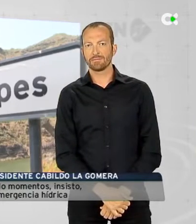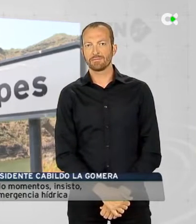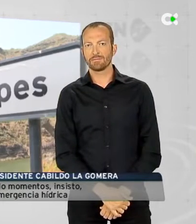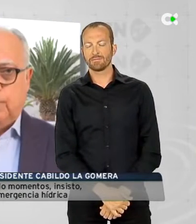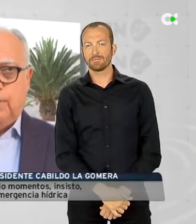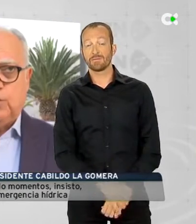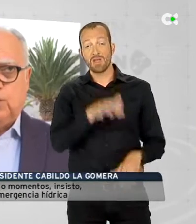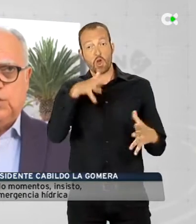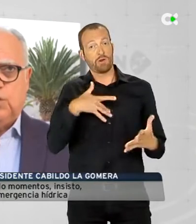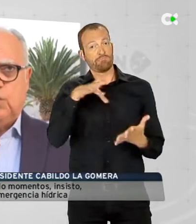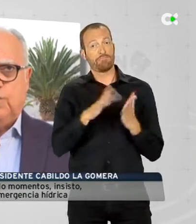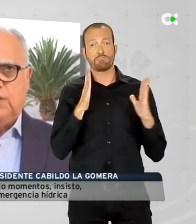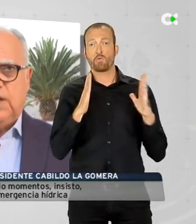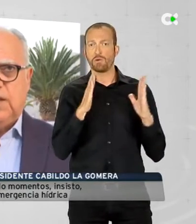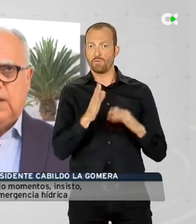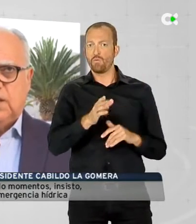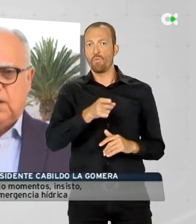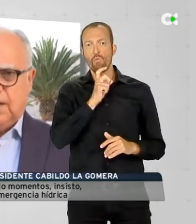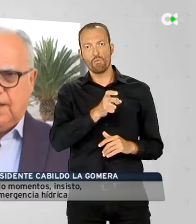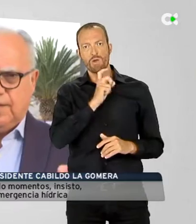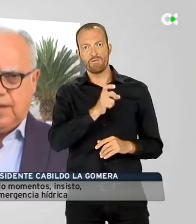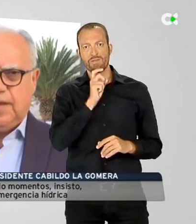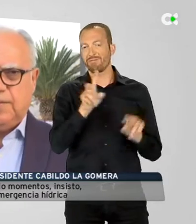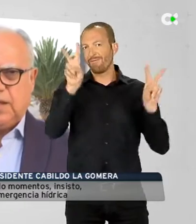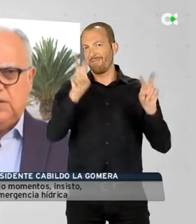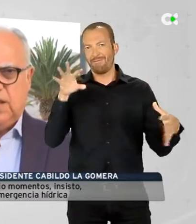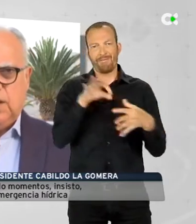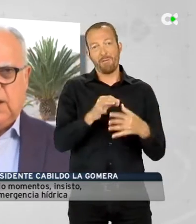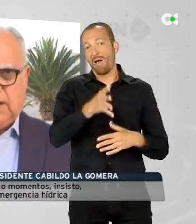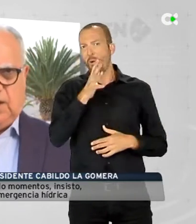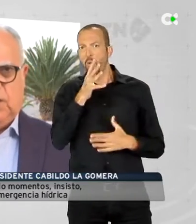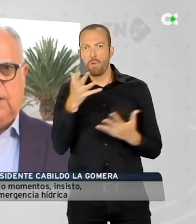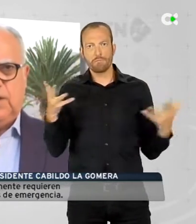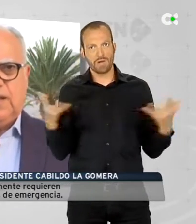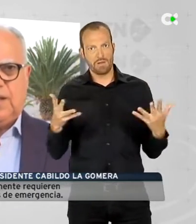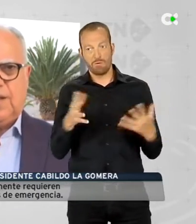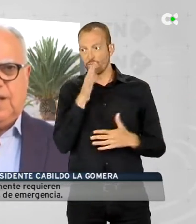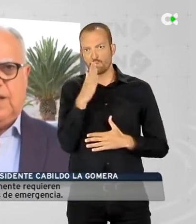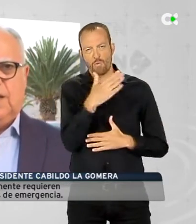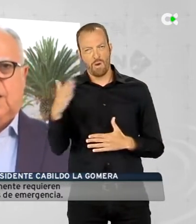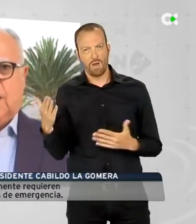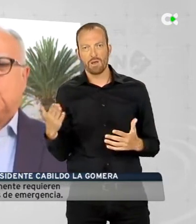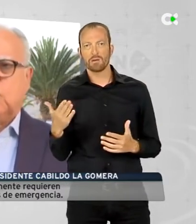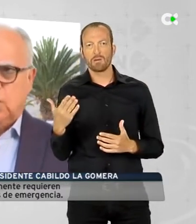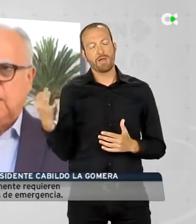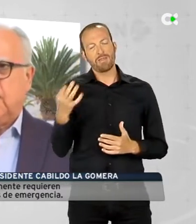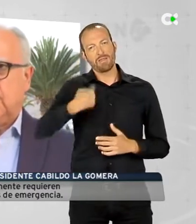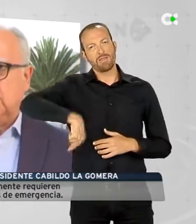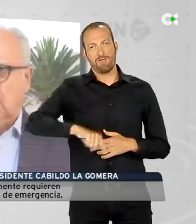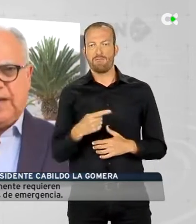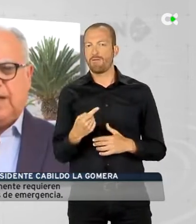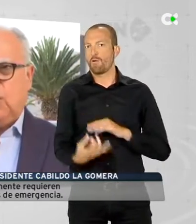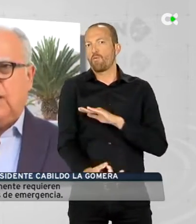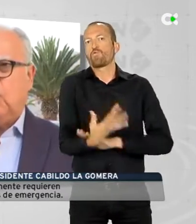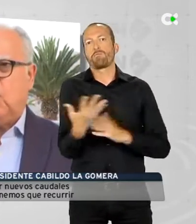Estamos viviendo momentos, insisto, difíciles de emergencia hídrica que lógicamente requieren actuaciones de